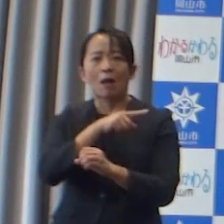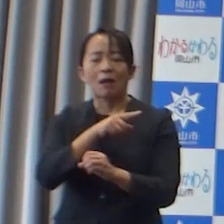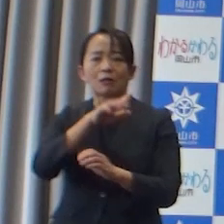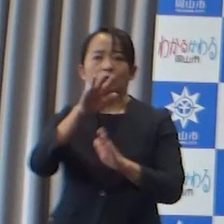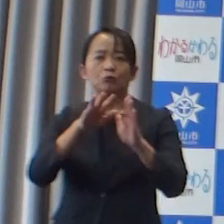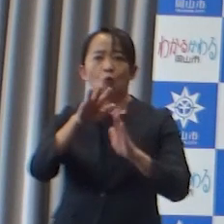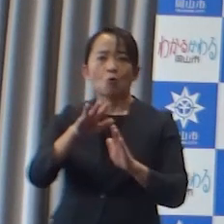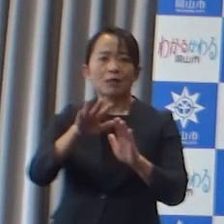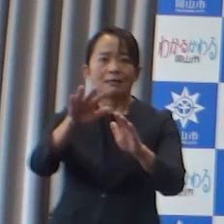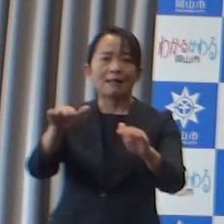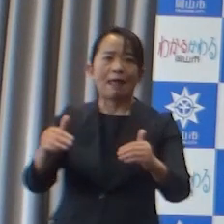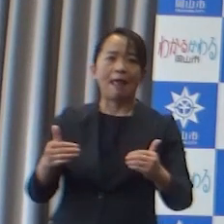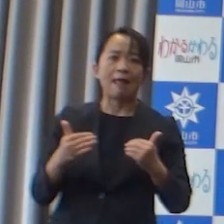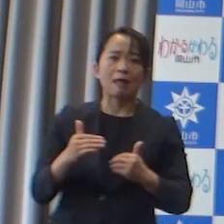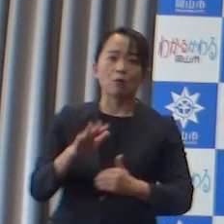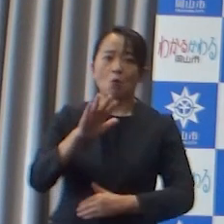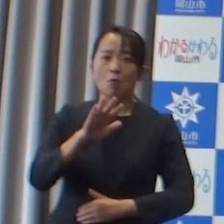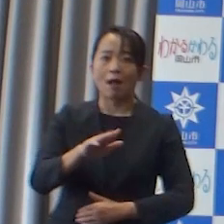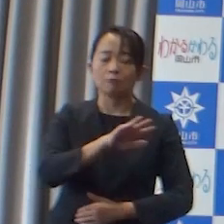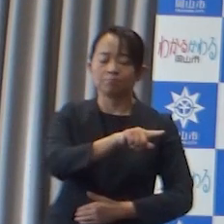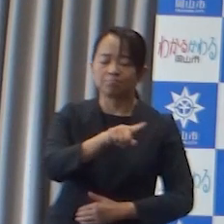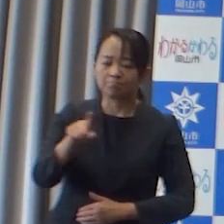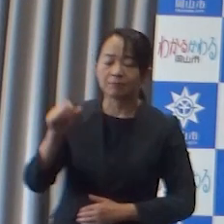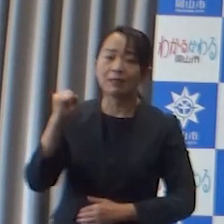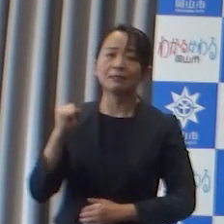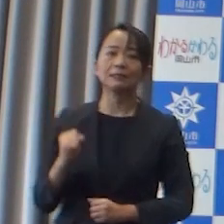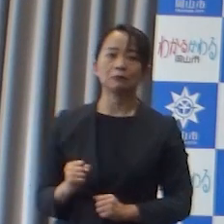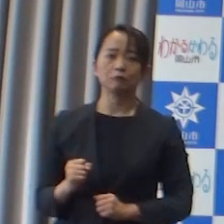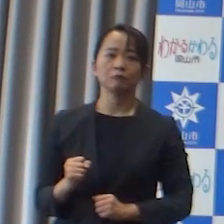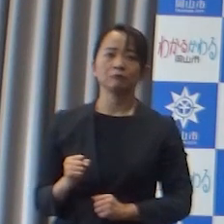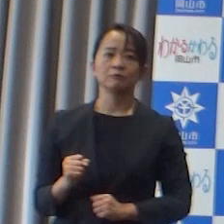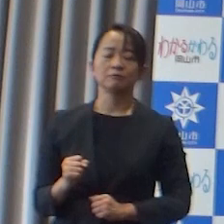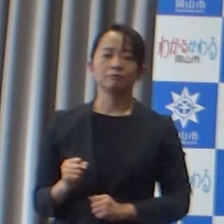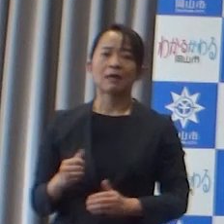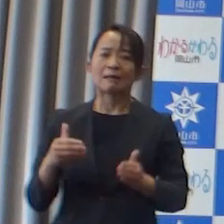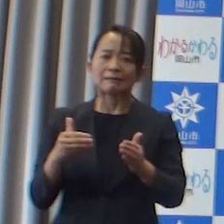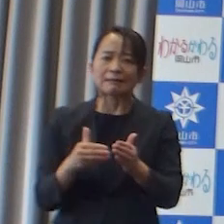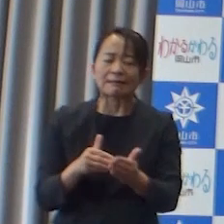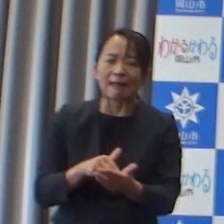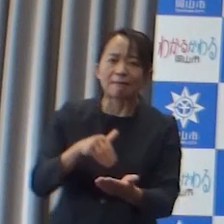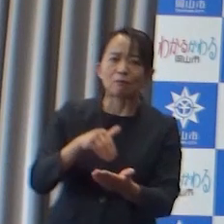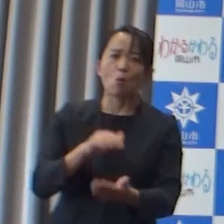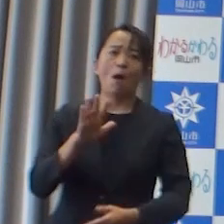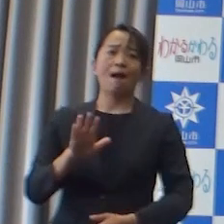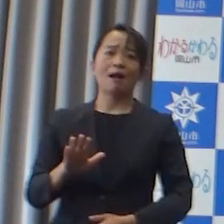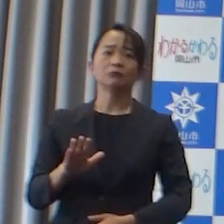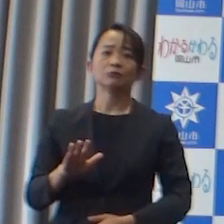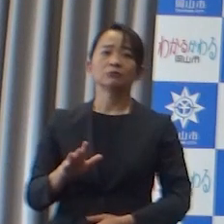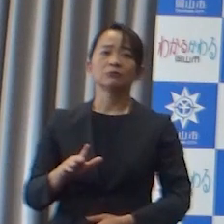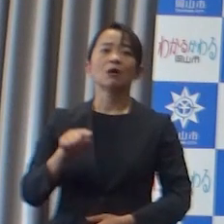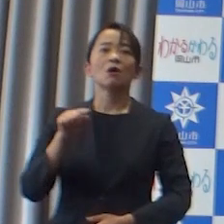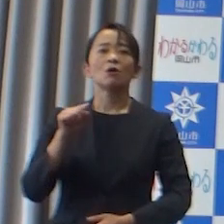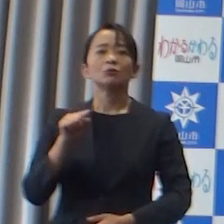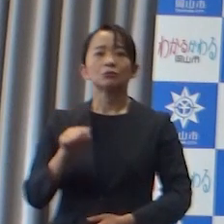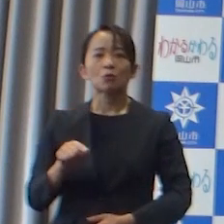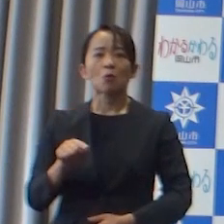よね。一般財源を加えるといったって限度がありますから、それらの額の中で何を